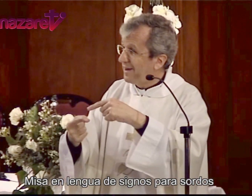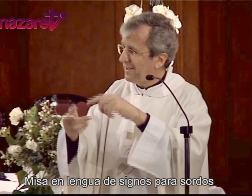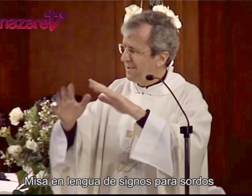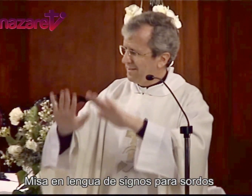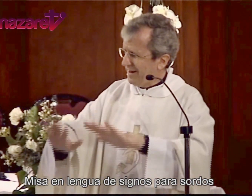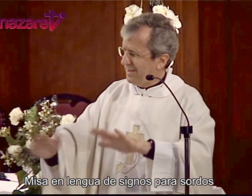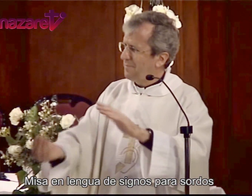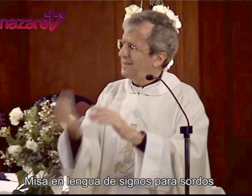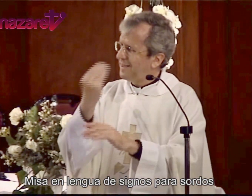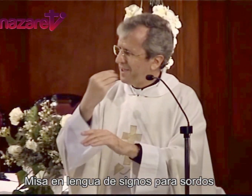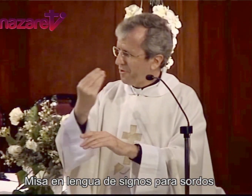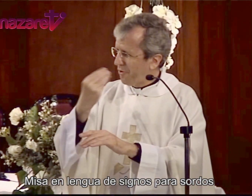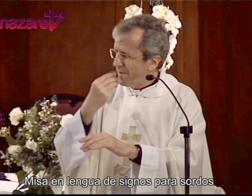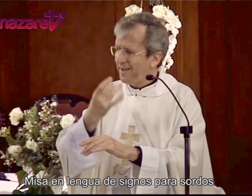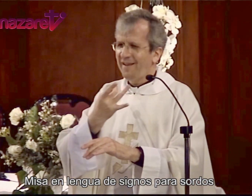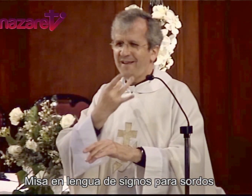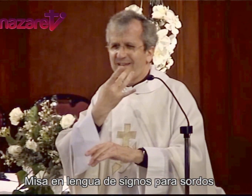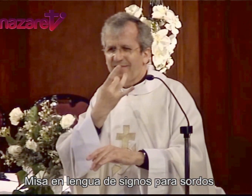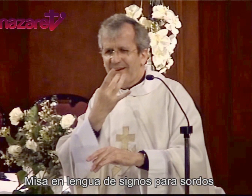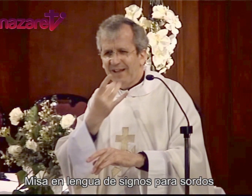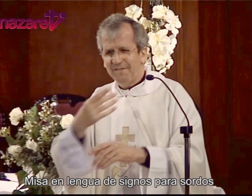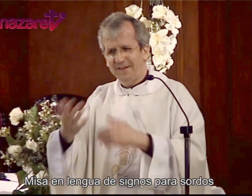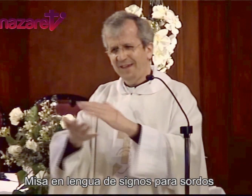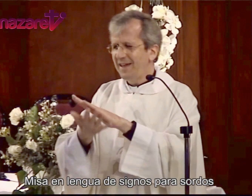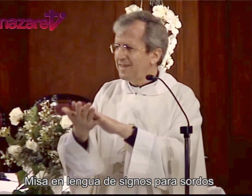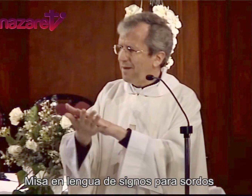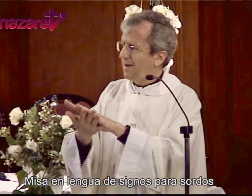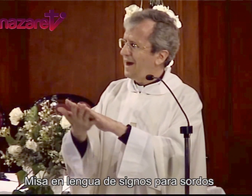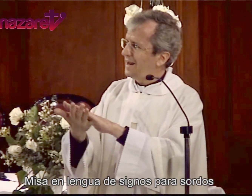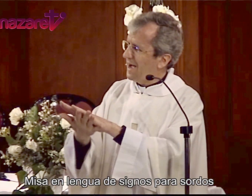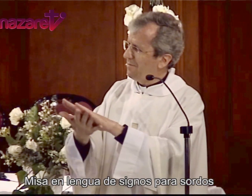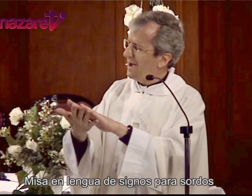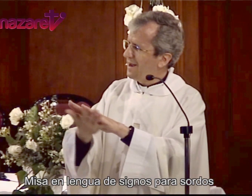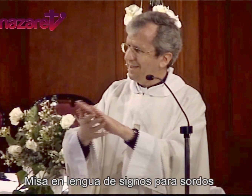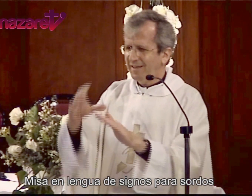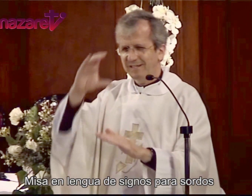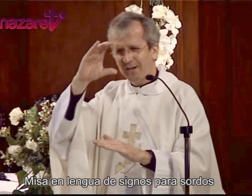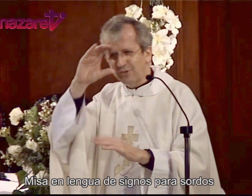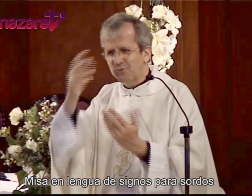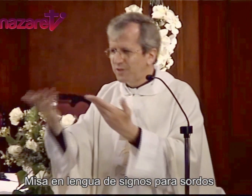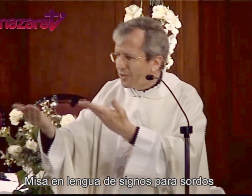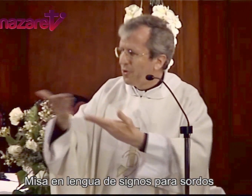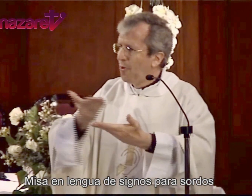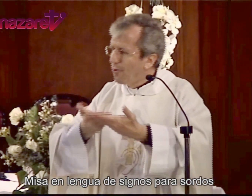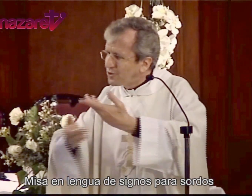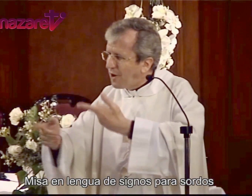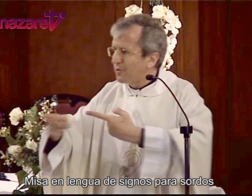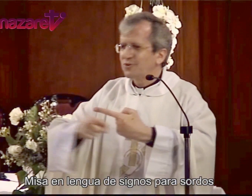Tranquilamente comer Y hacer el café Y hablar, hablar Y estarnos escuchando unos a otros